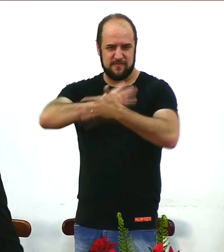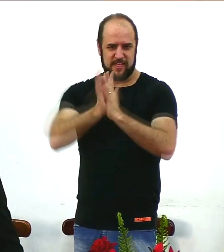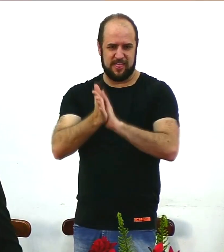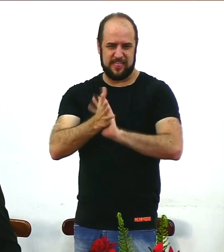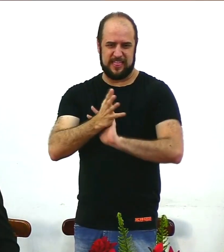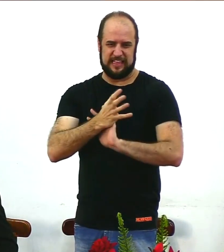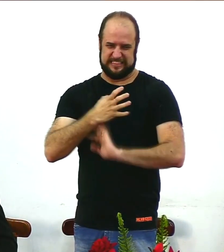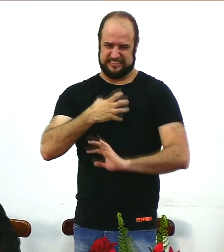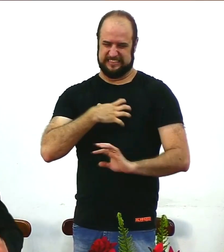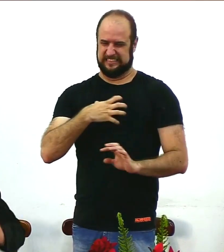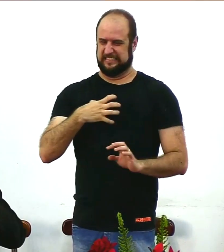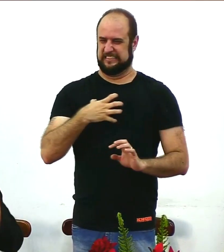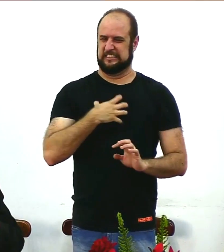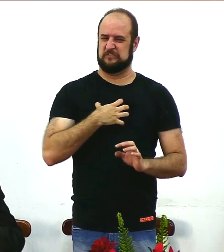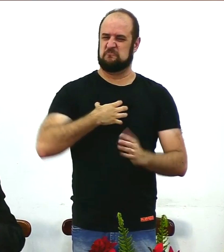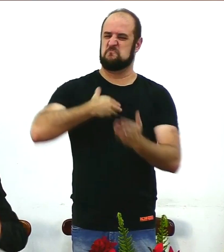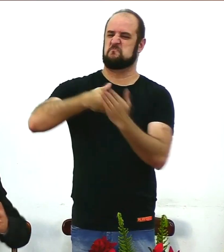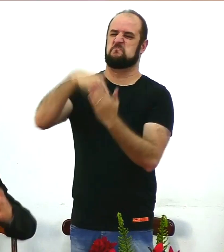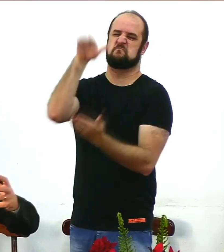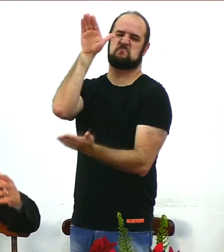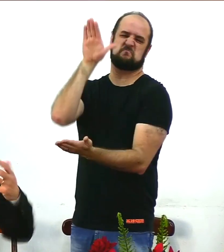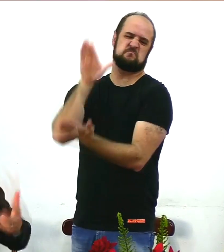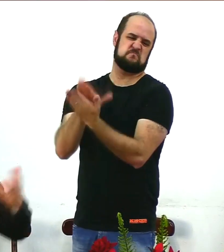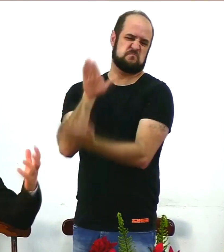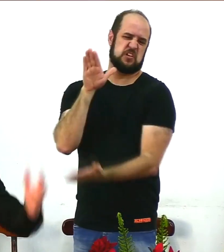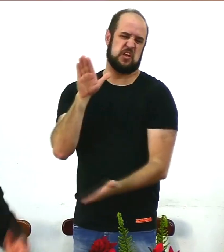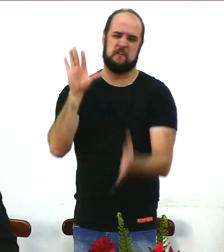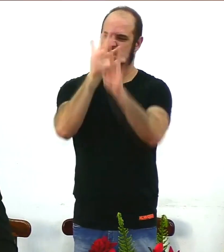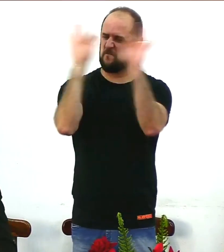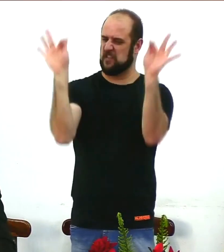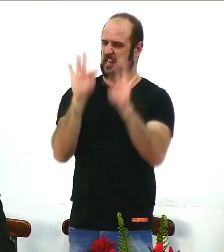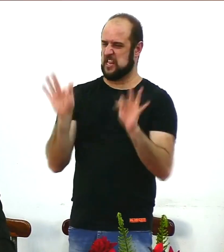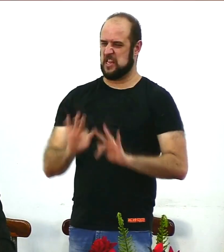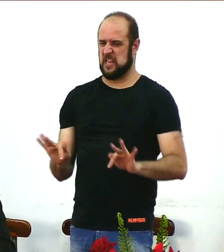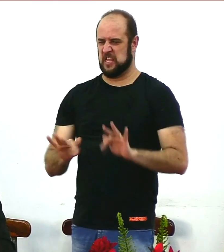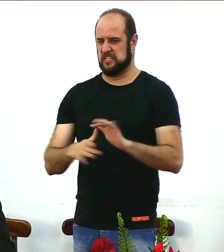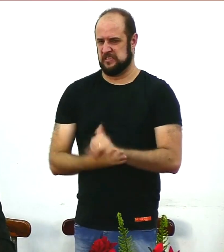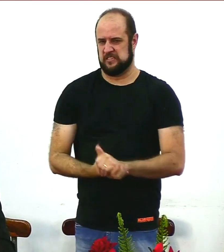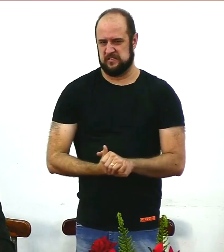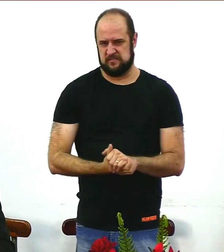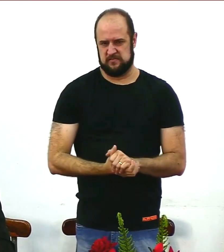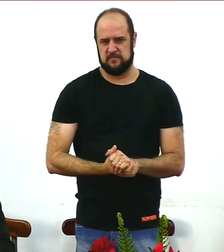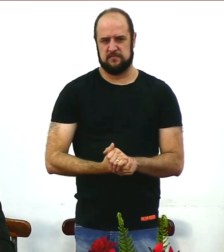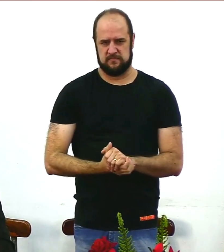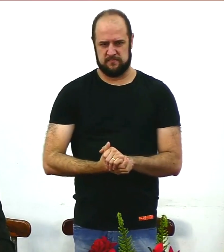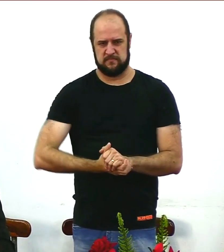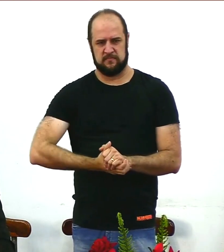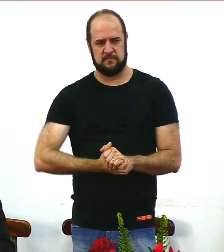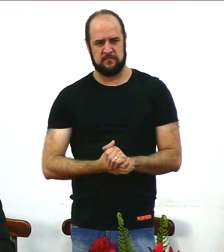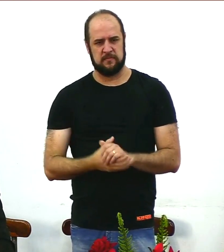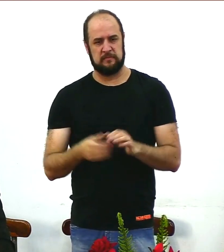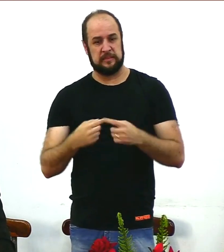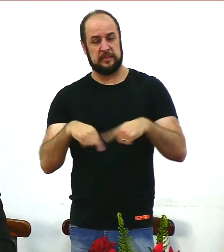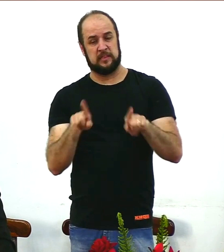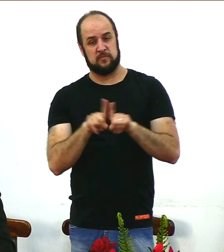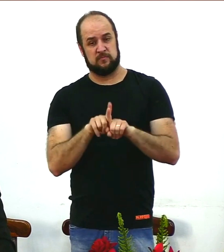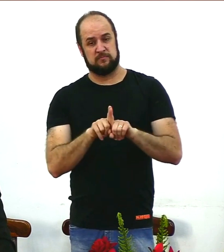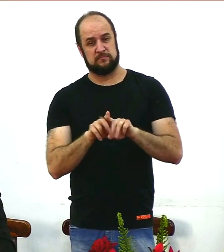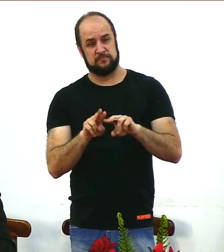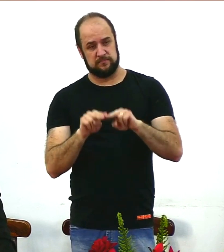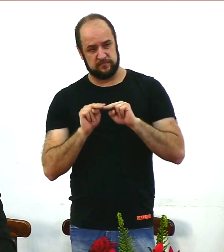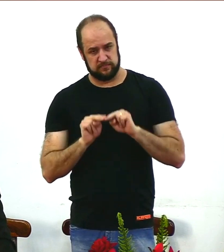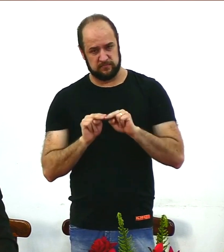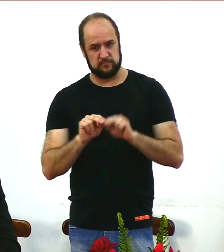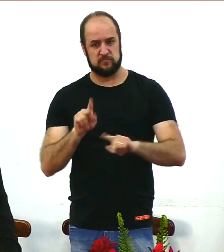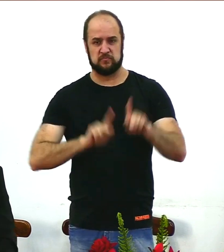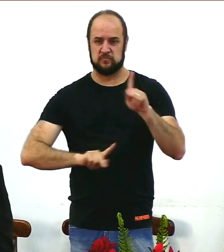conta isso, o profeta Obadias, em 5 capítulos, na verdade, do capítulo 10 até o capítulo 14. E